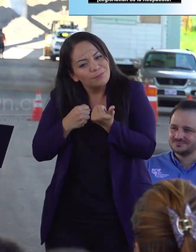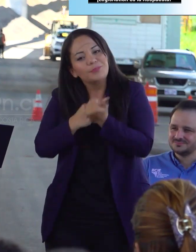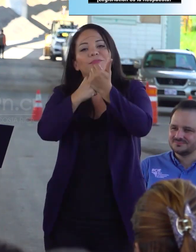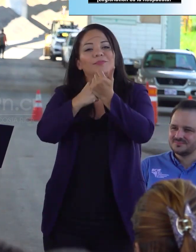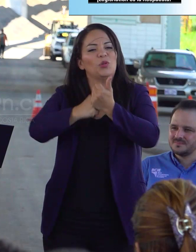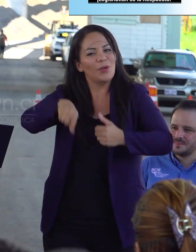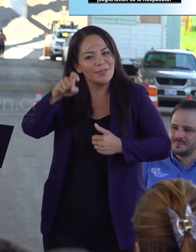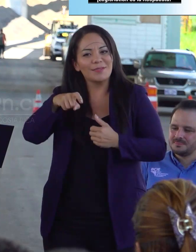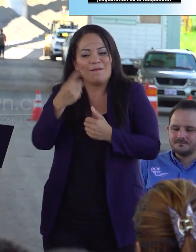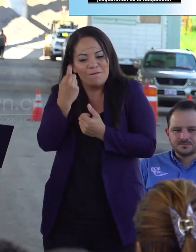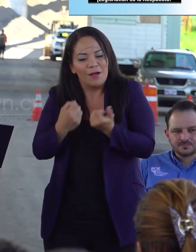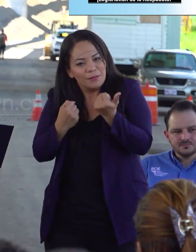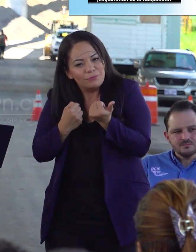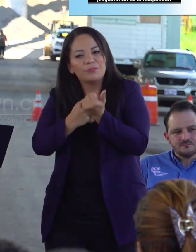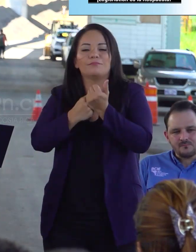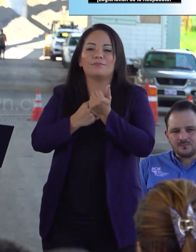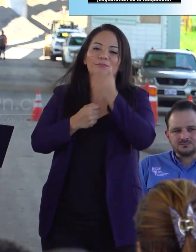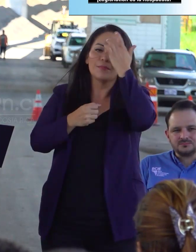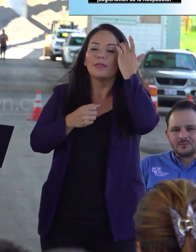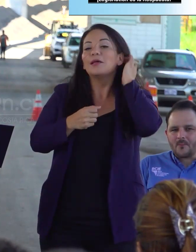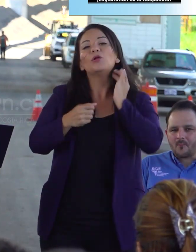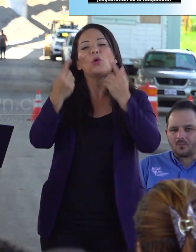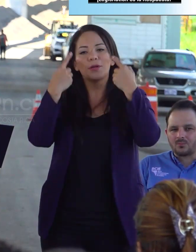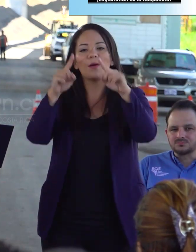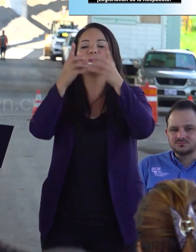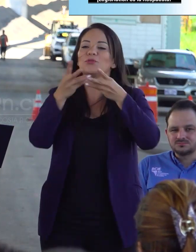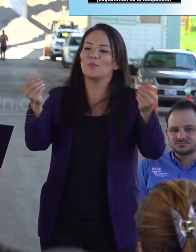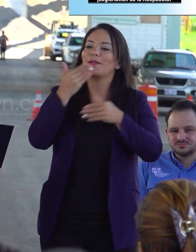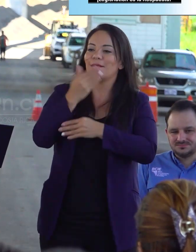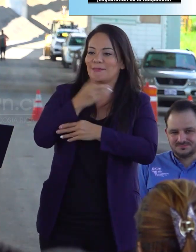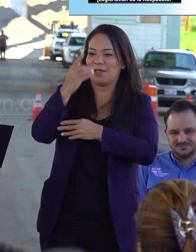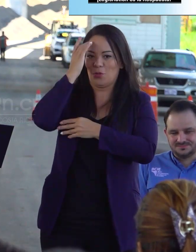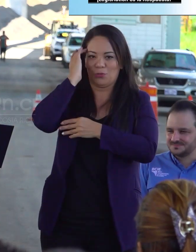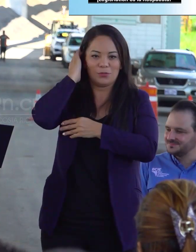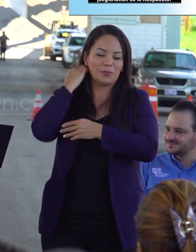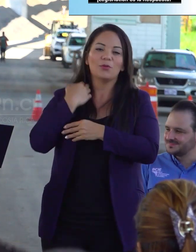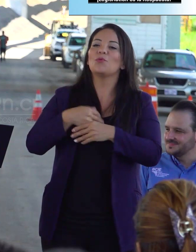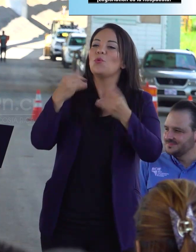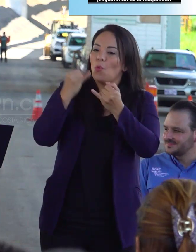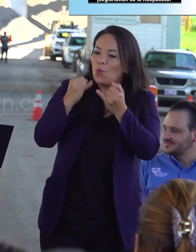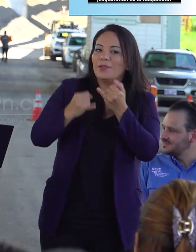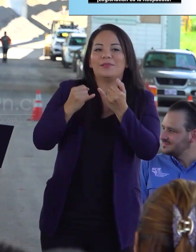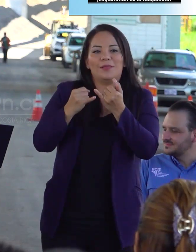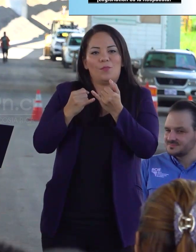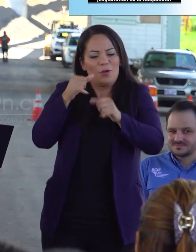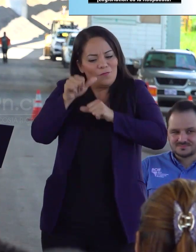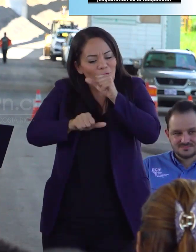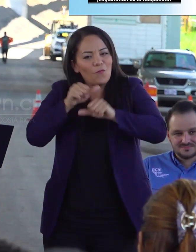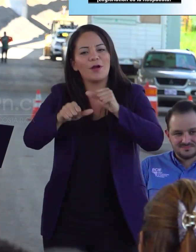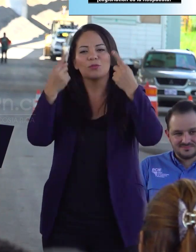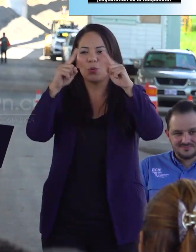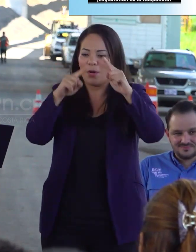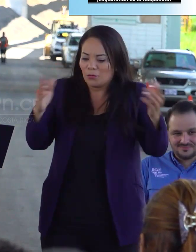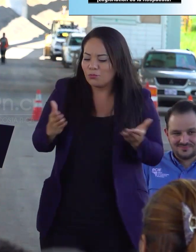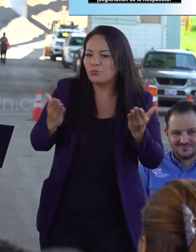que necesitaba y resolvimos, gracias a Dios, con este último empujón,